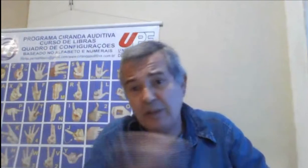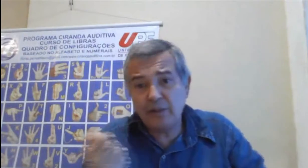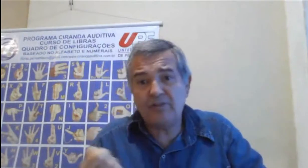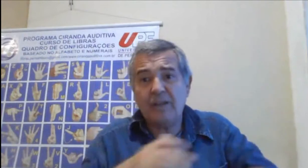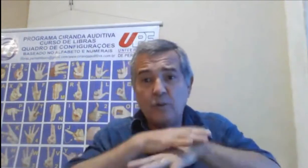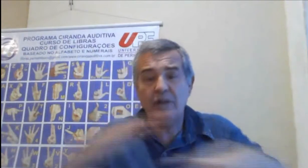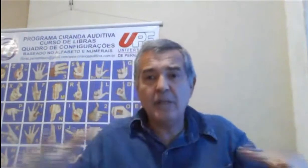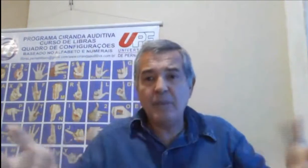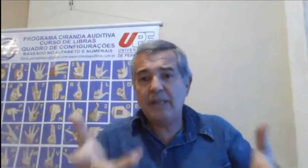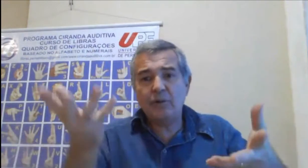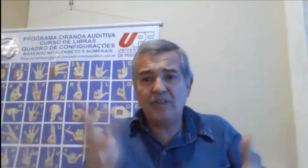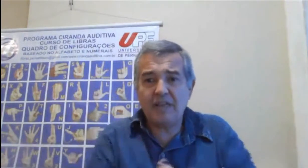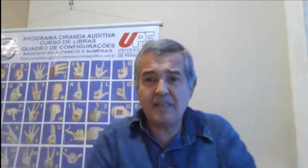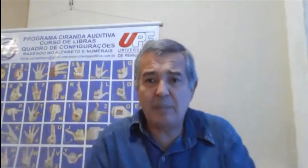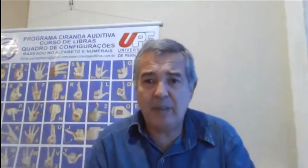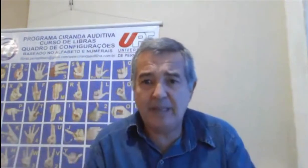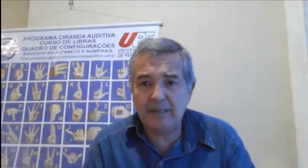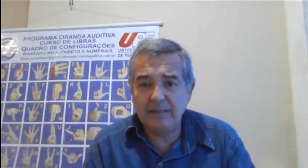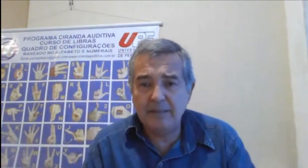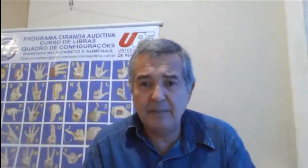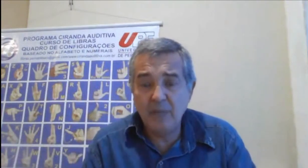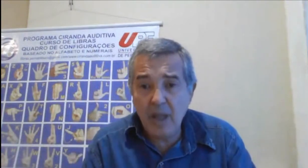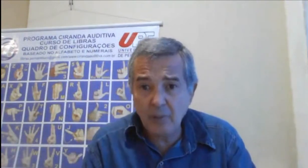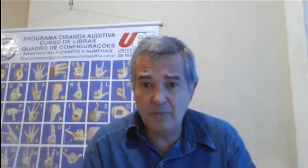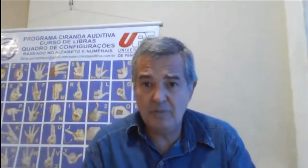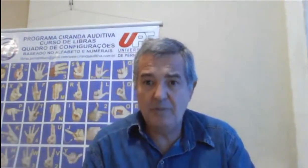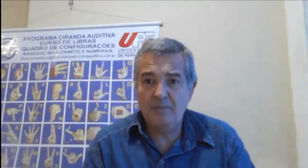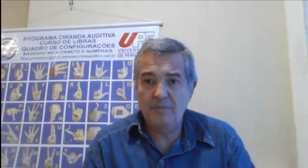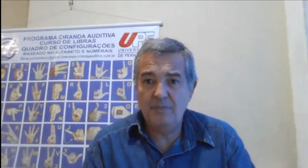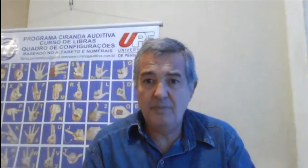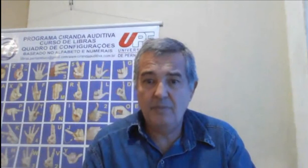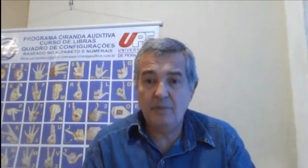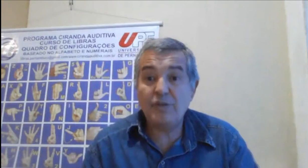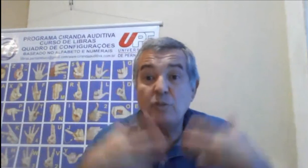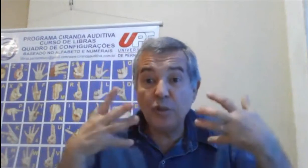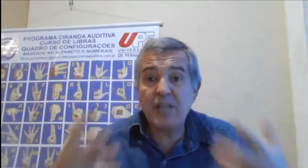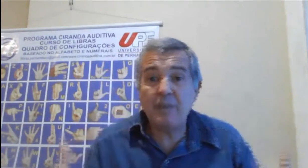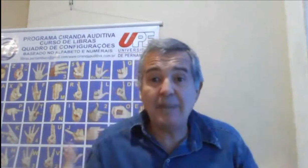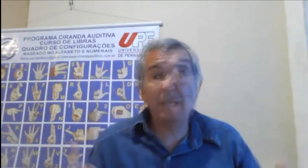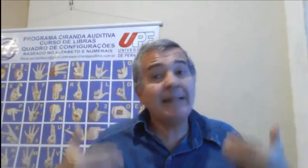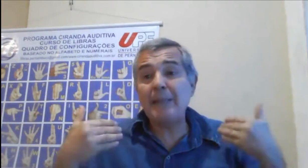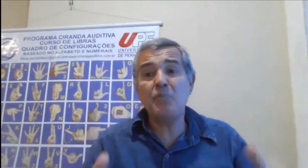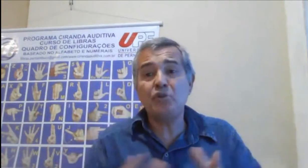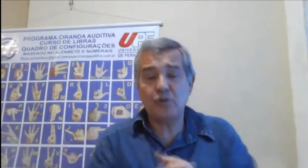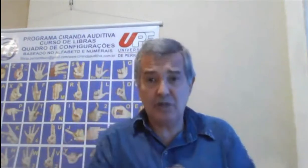bota no amplificador e peneira o que ficar em cima é pedra. Não! Mas como não sabem matemática, empurra de todo